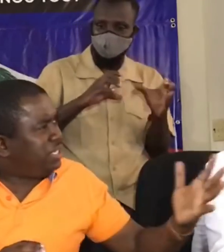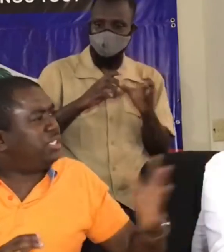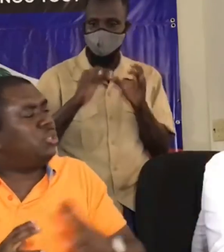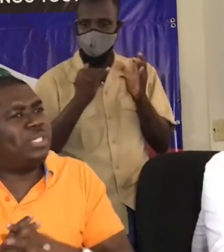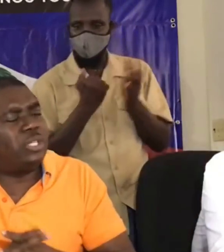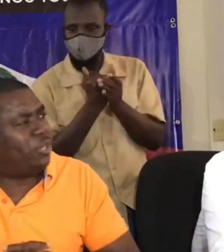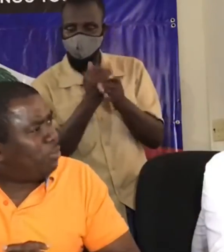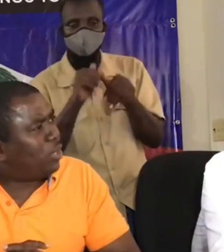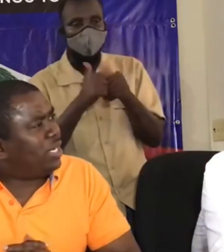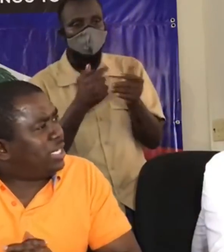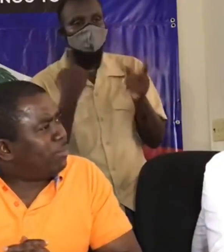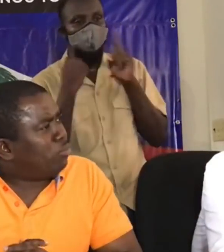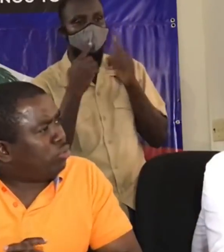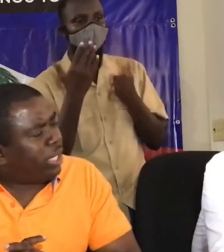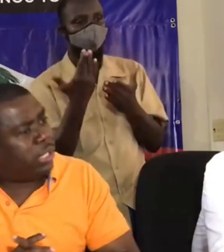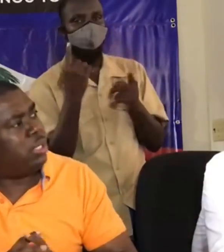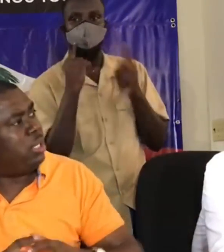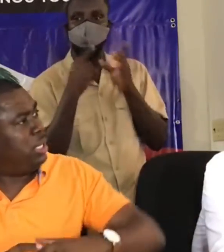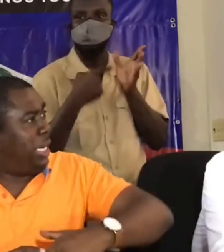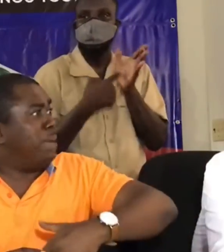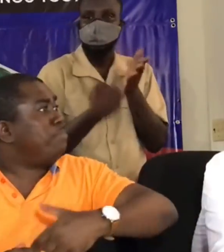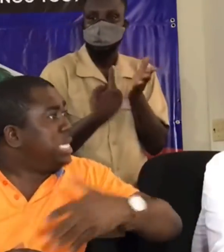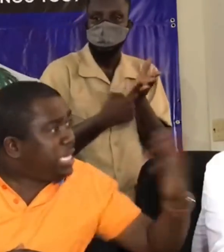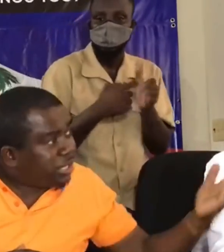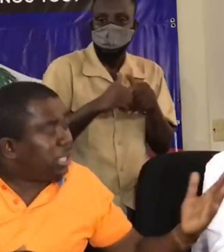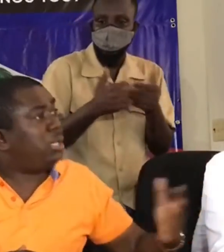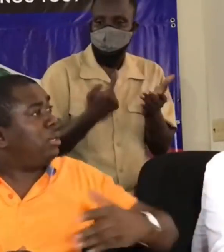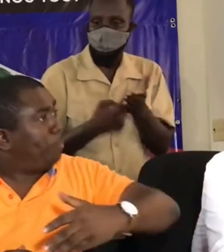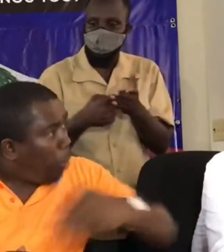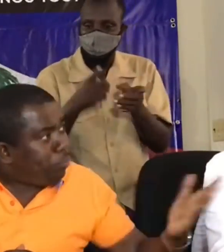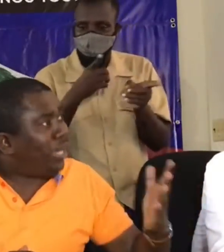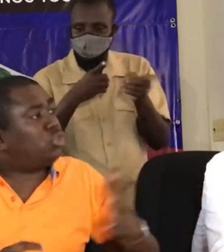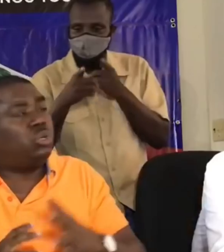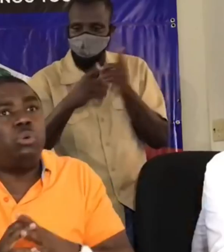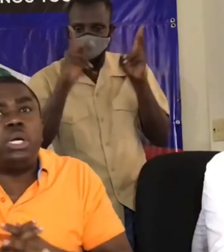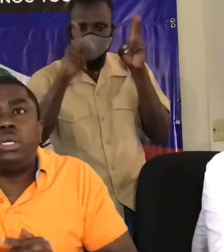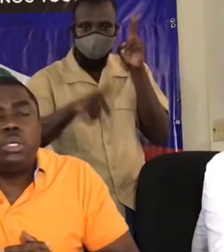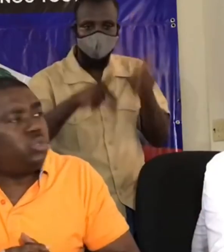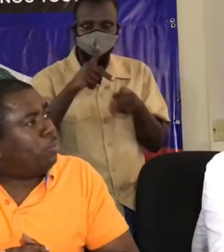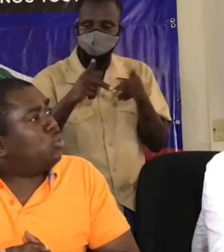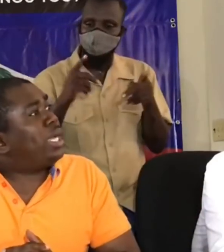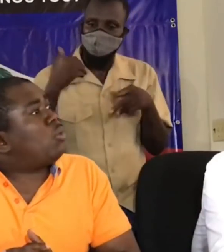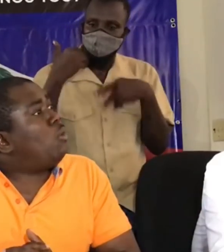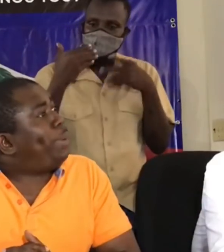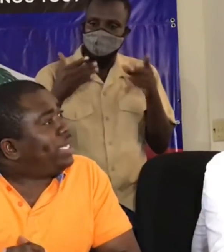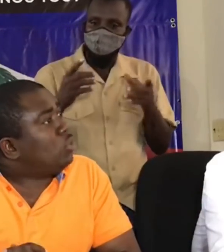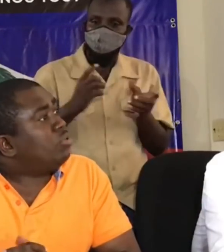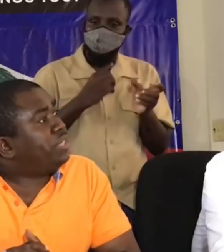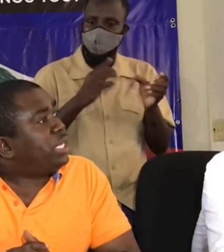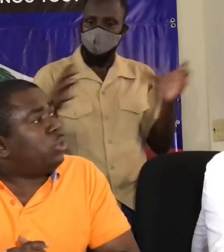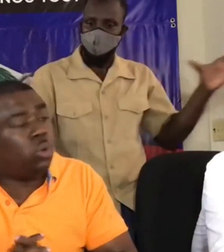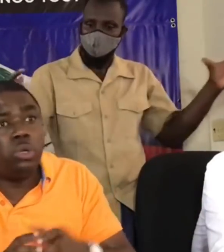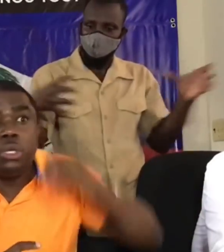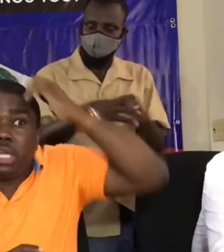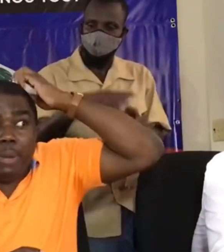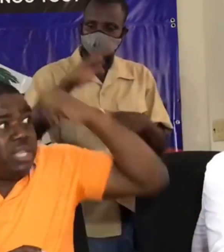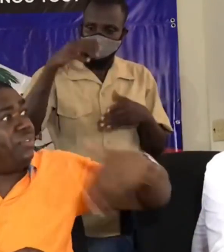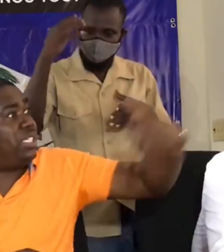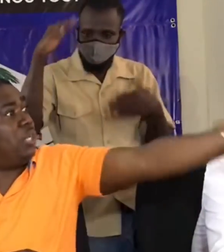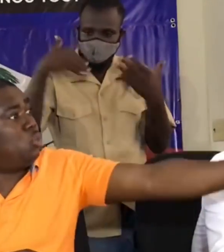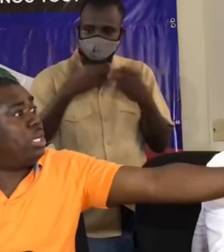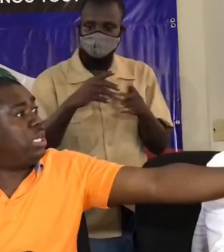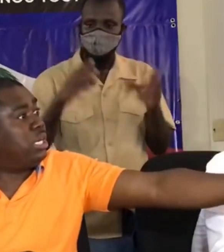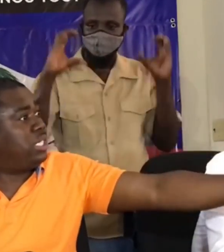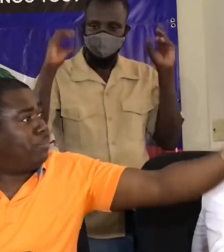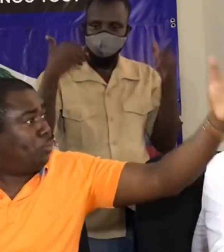président Jovenel Moïse. Avant même que nous laissons visualiser vidéo ça, qui te prend quelques secondes pour nous saluer et puis remercier, ou même qui a regardé vidéo ça,